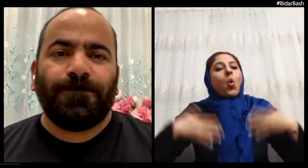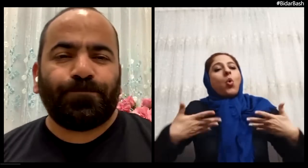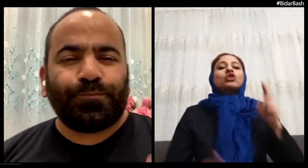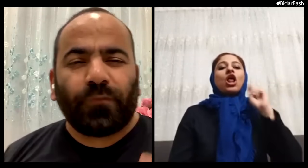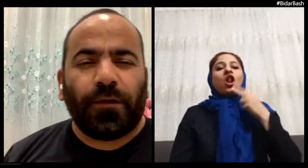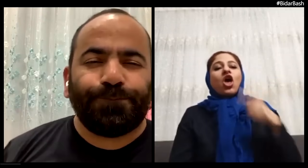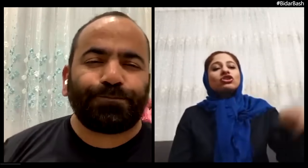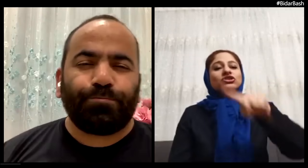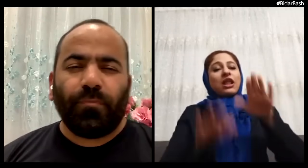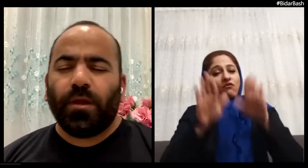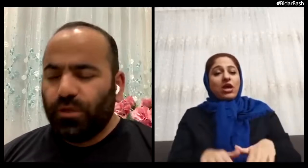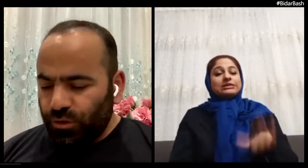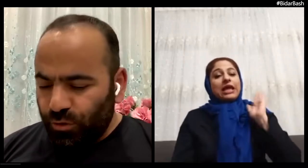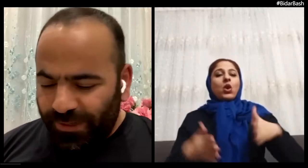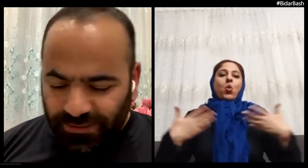موضوع